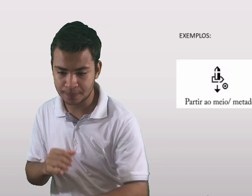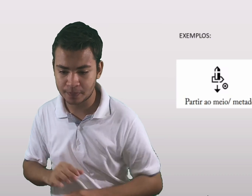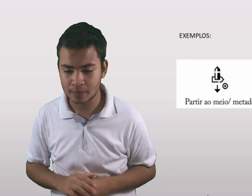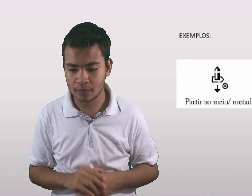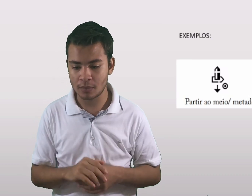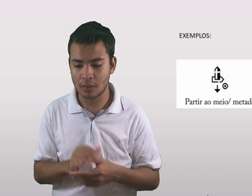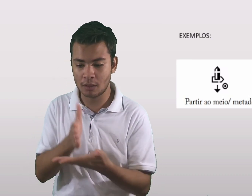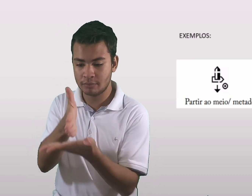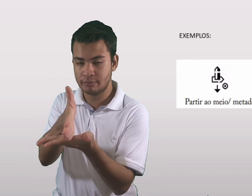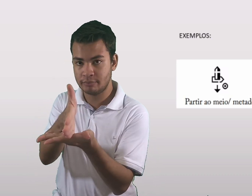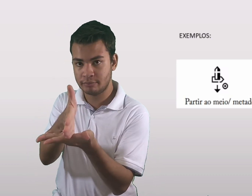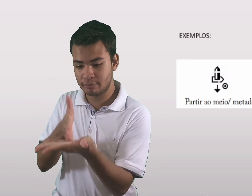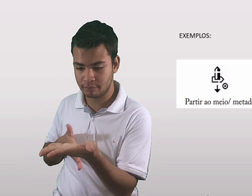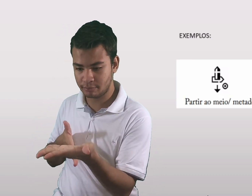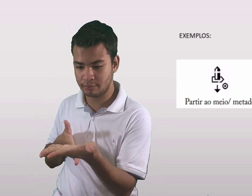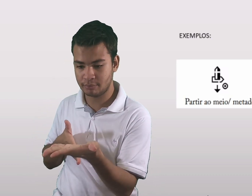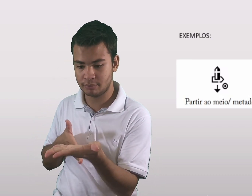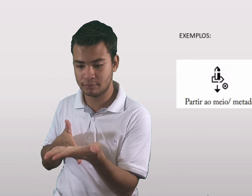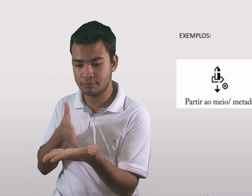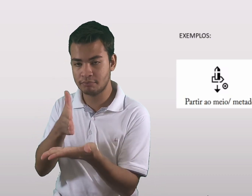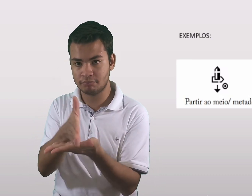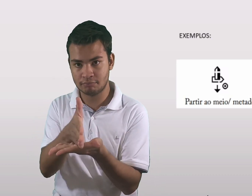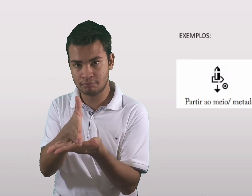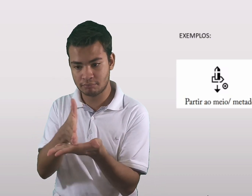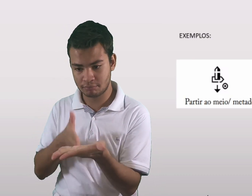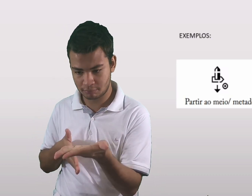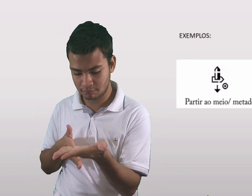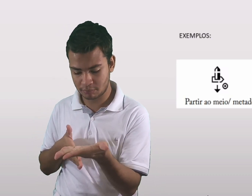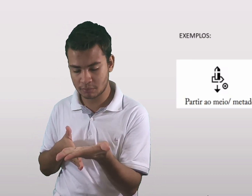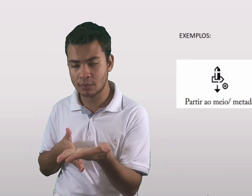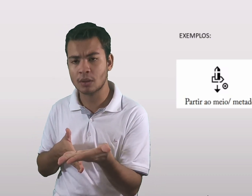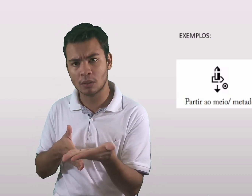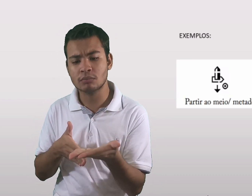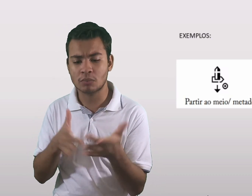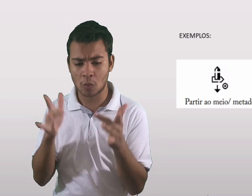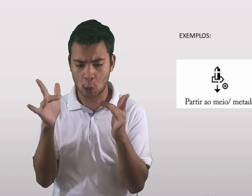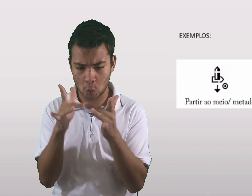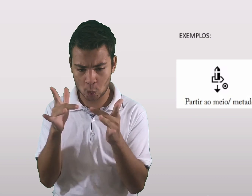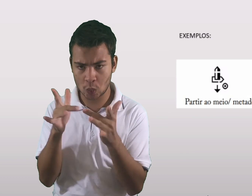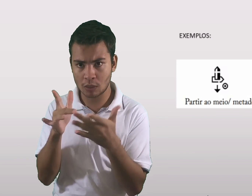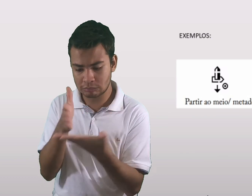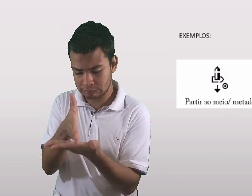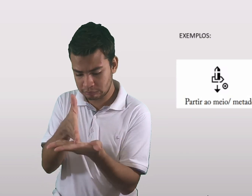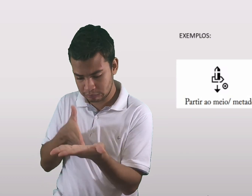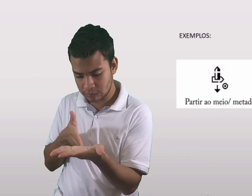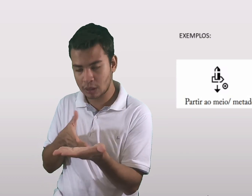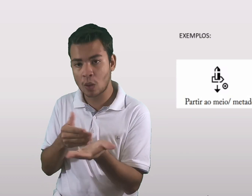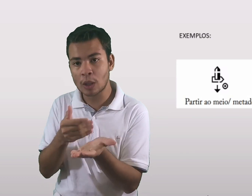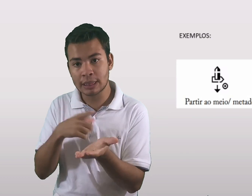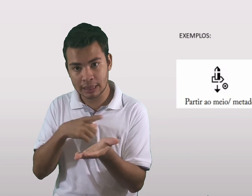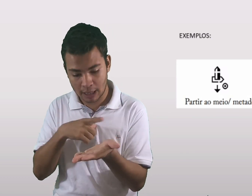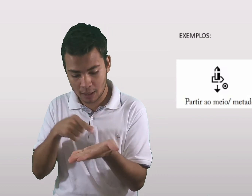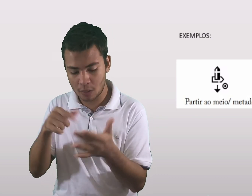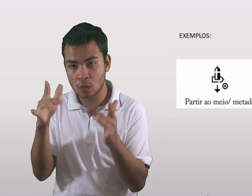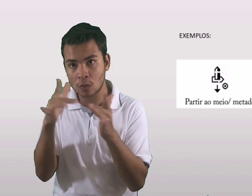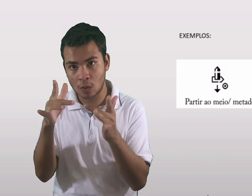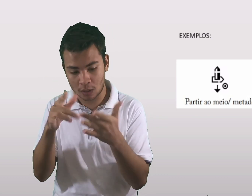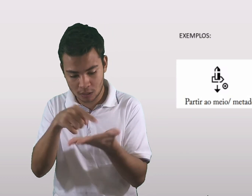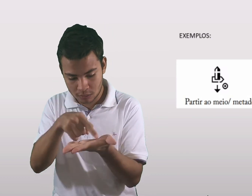Então, veja o exemplo. Partir ao meio, ou metade. Então, ele tem esse